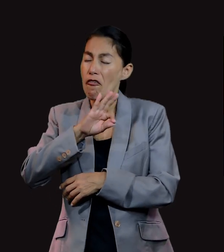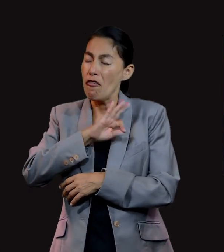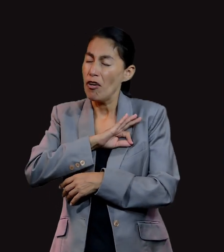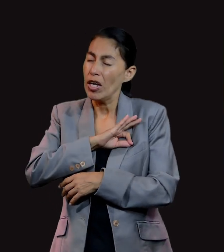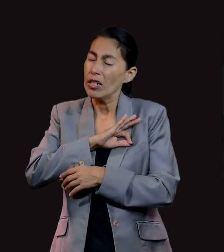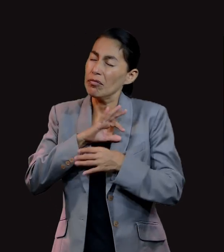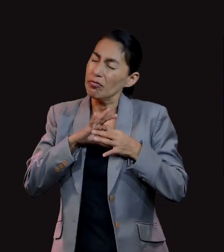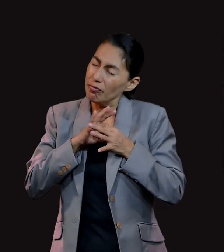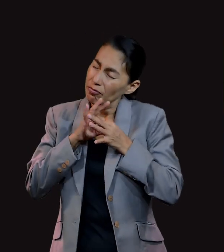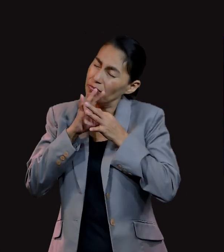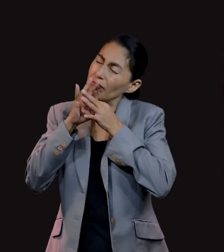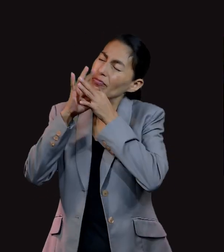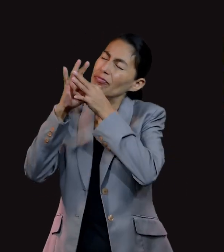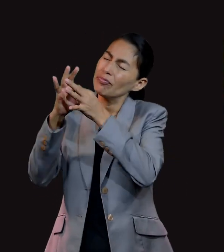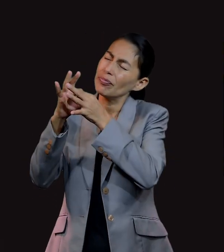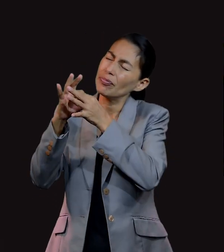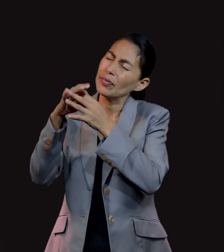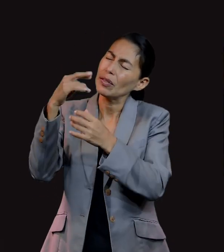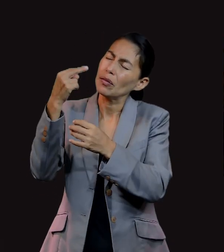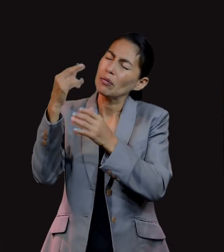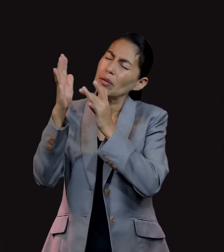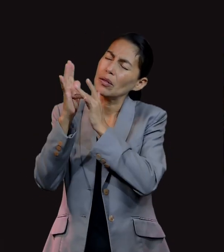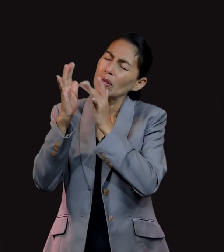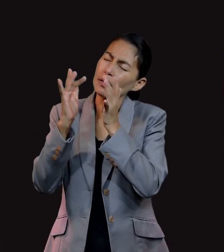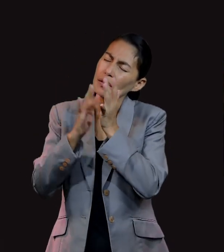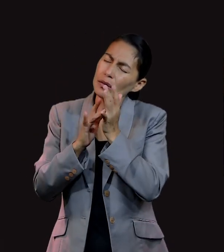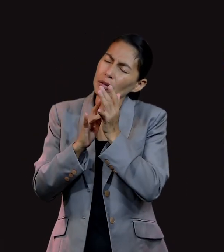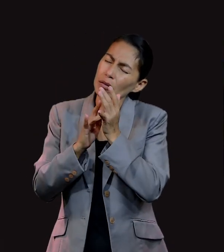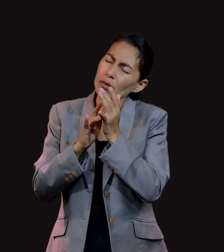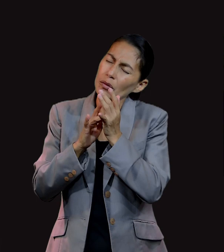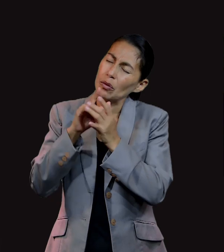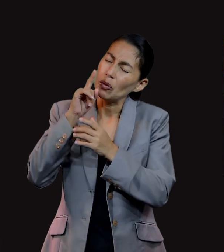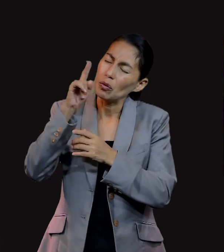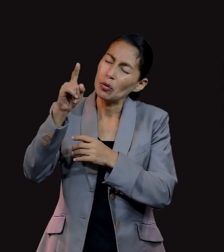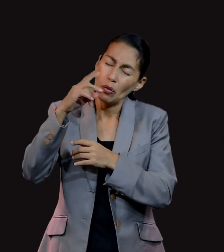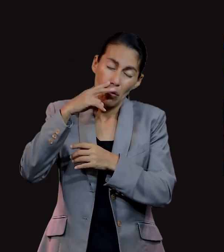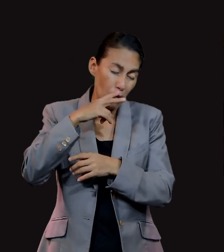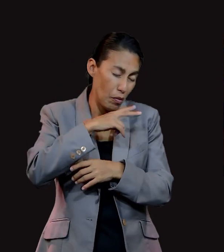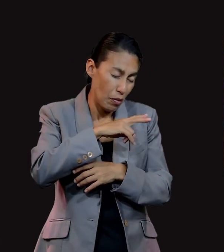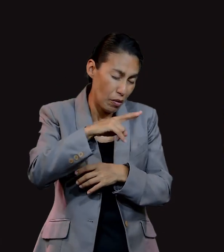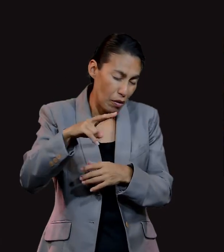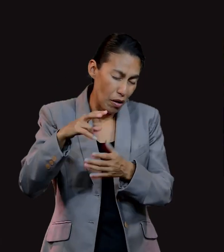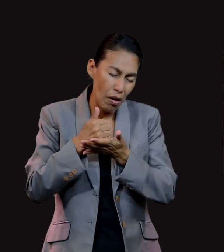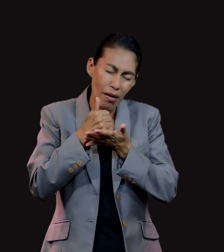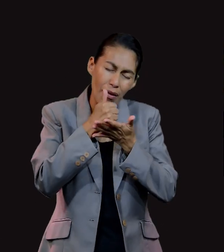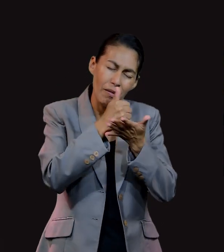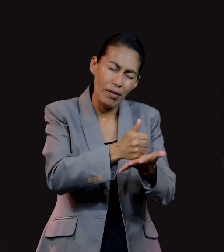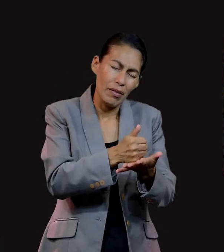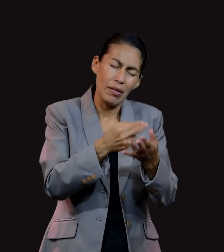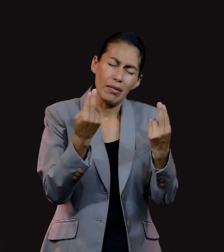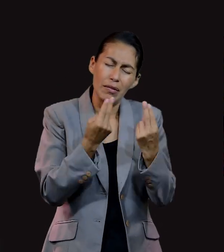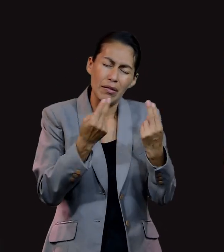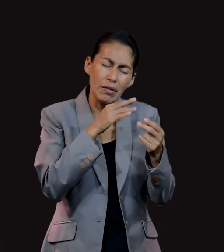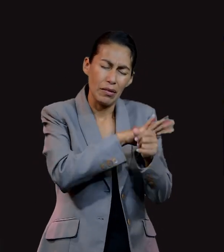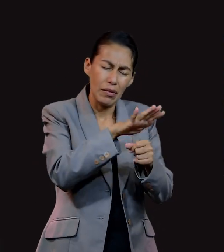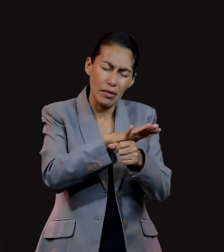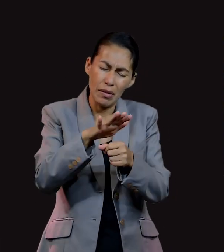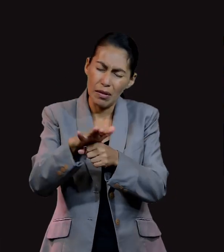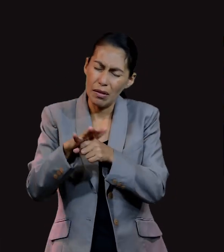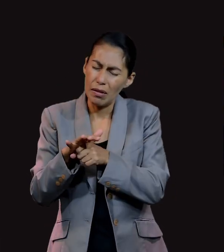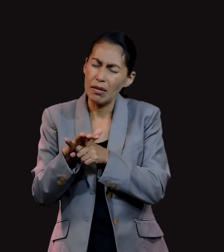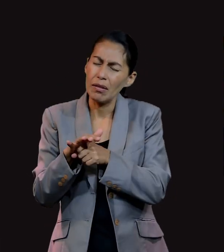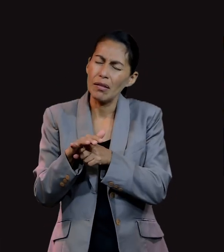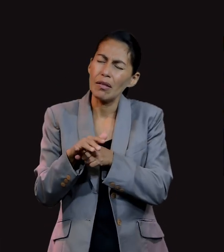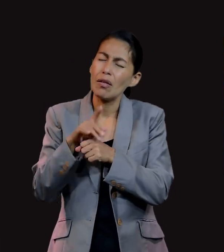Puesta en ti Y en el nombre De Jesús Amén Sus súplicas Sus necesidades Sean